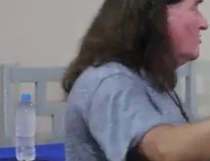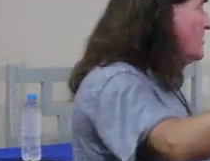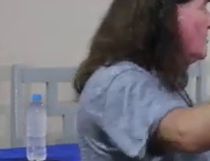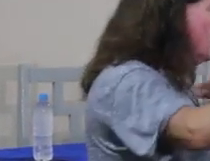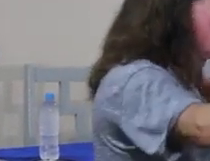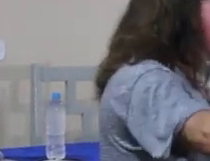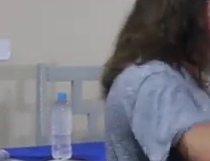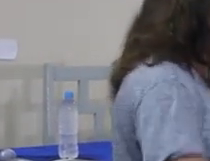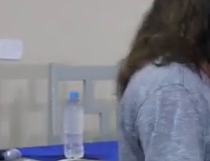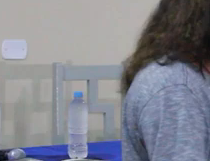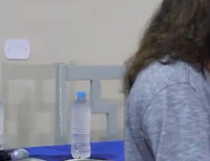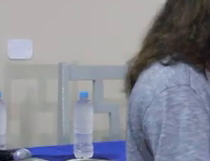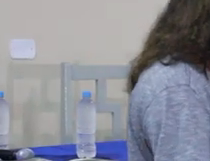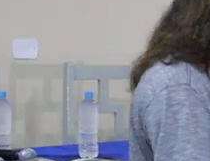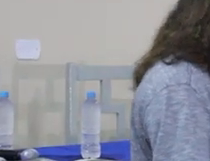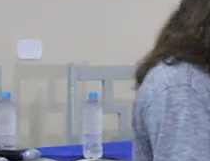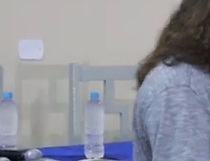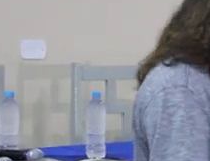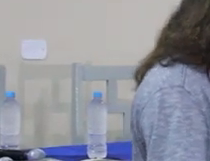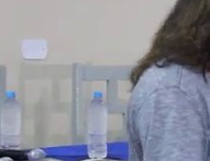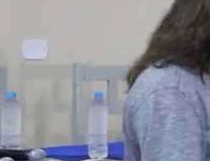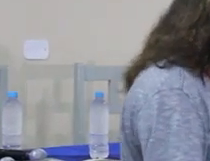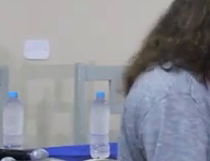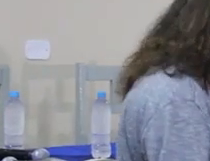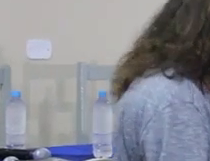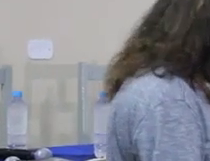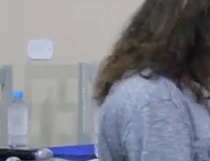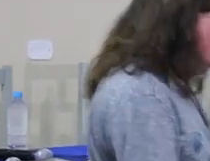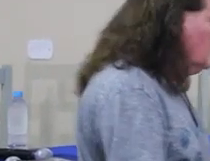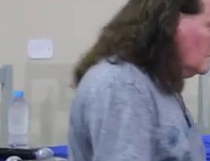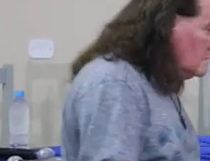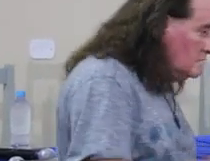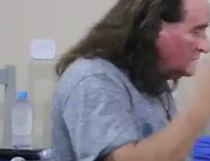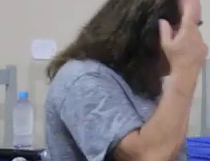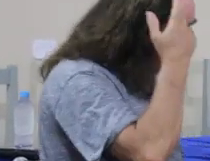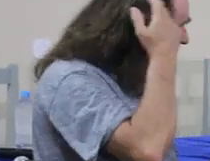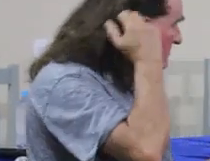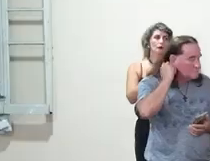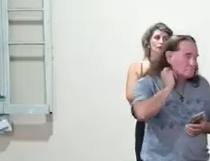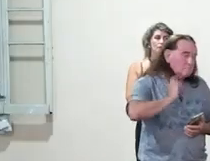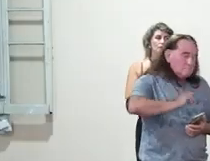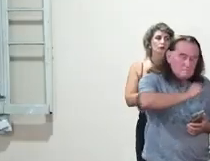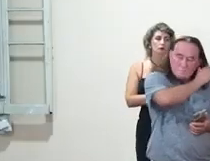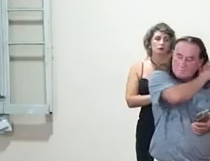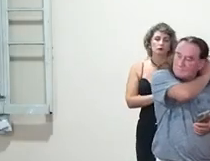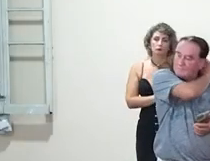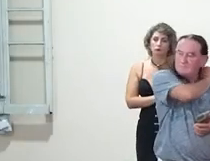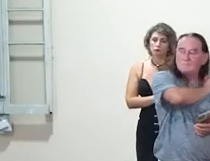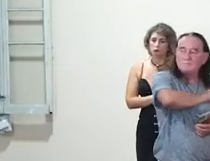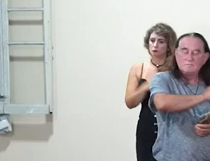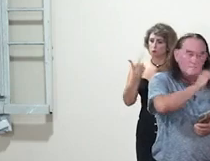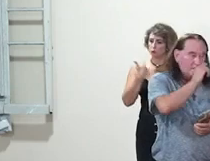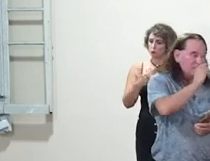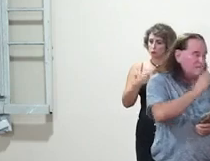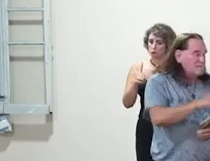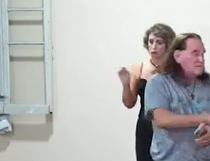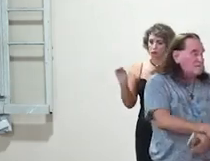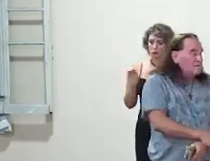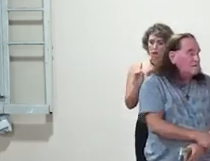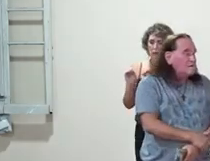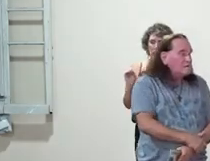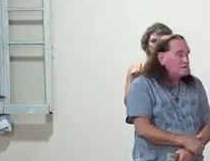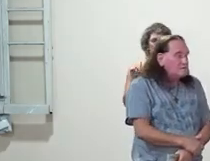Como vereador também. Porque é estranho, e eu vou dizer isso para vocês sem problema nenhum,